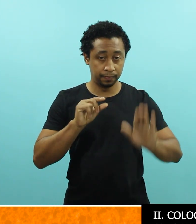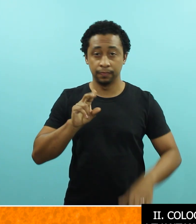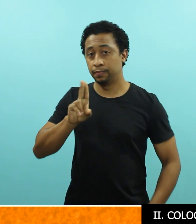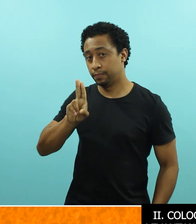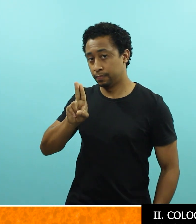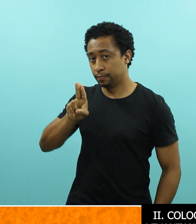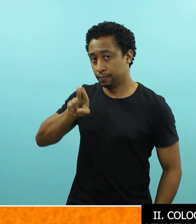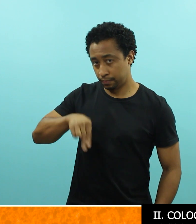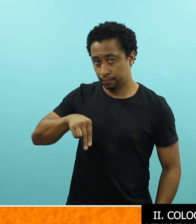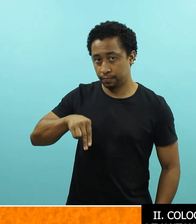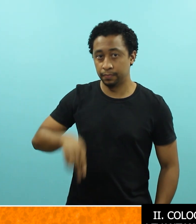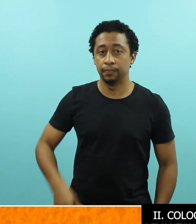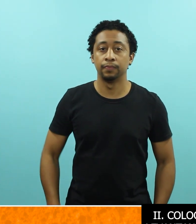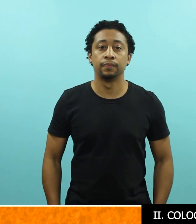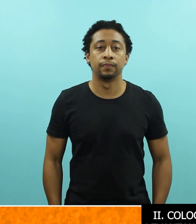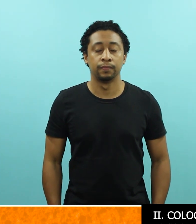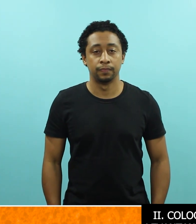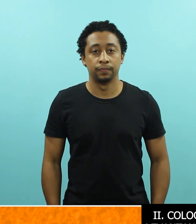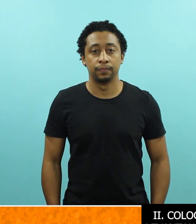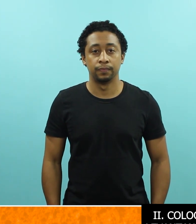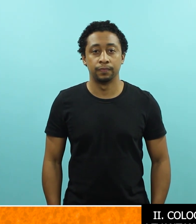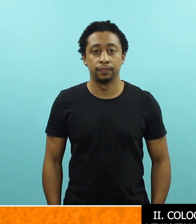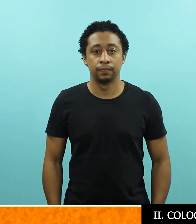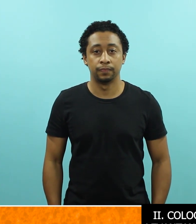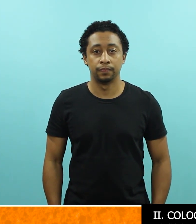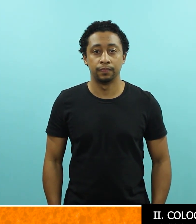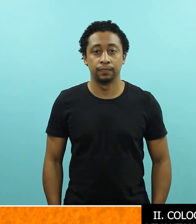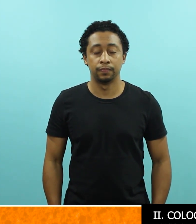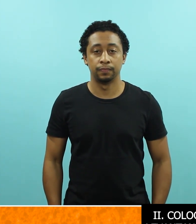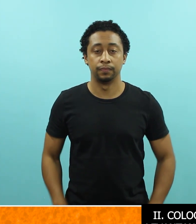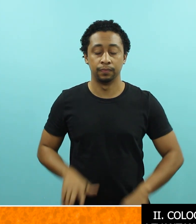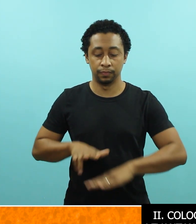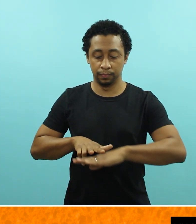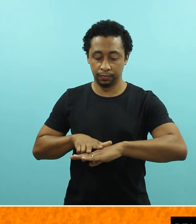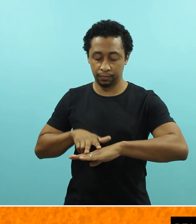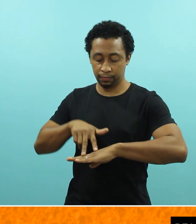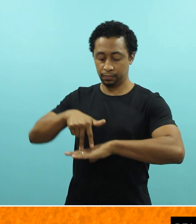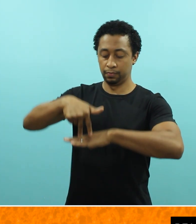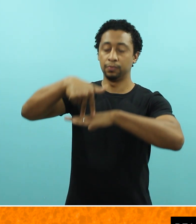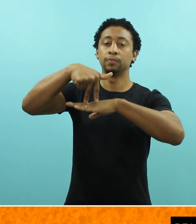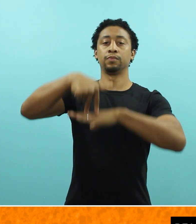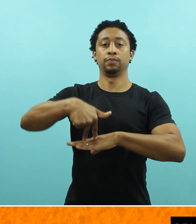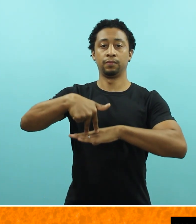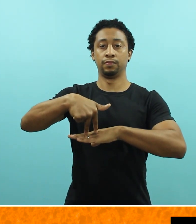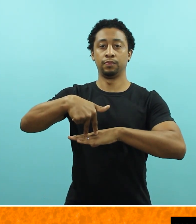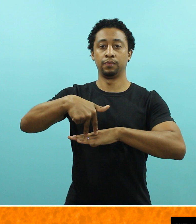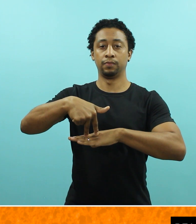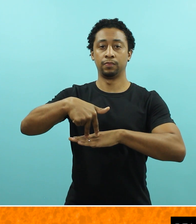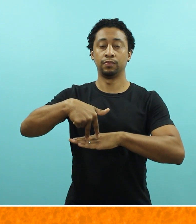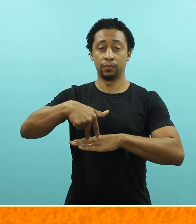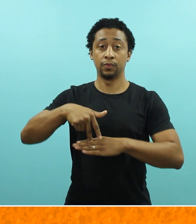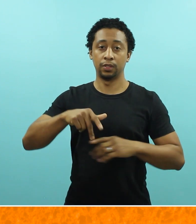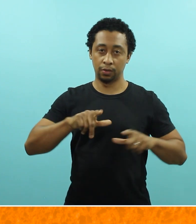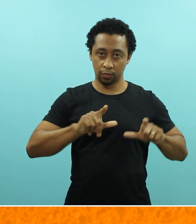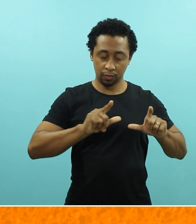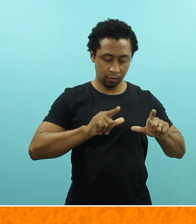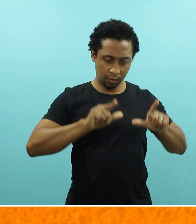2. Colocar-se de pé, levantando um cartão de votação.